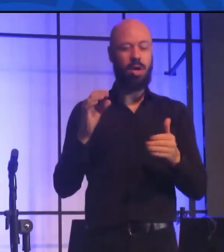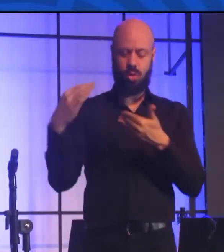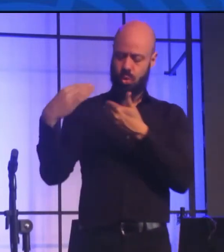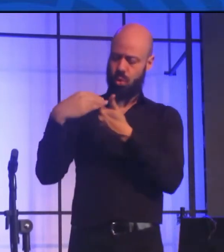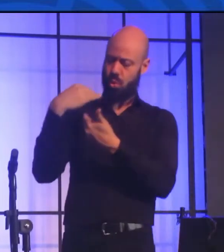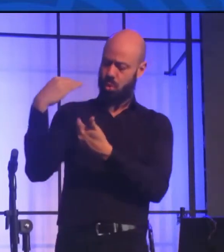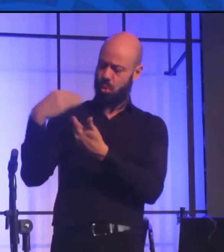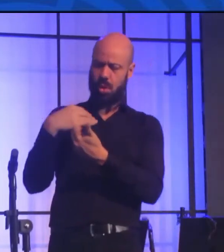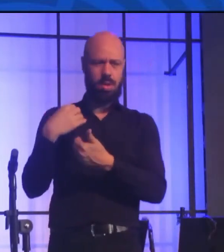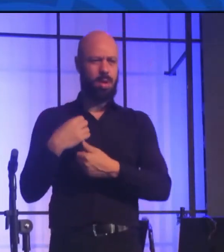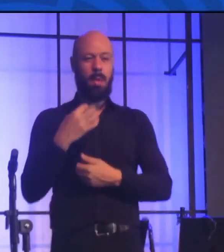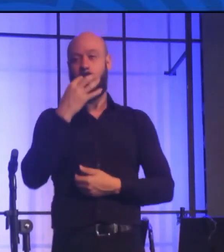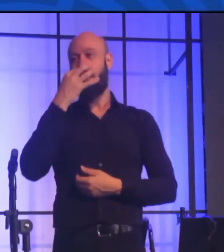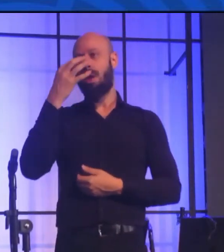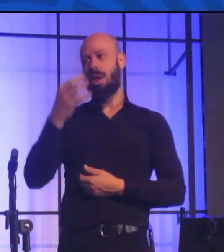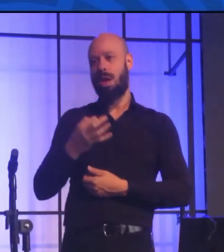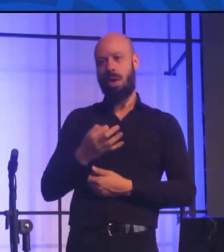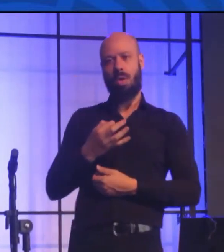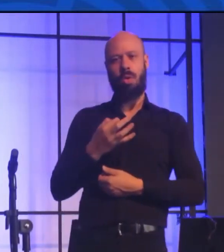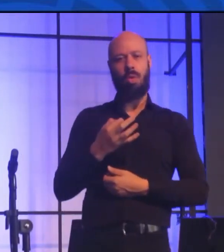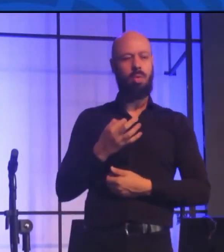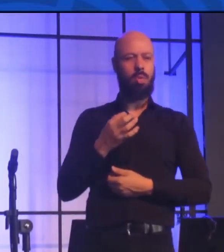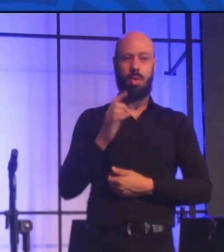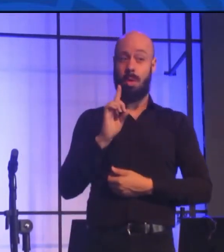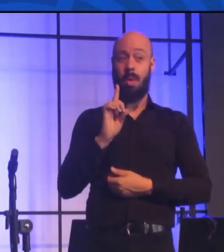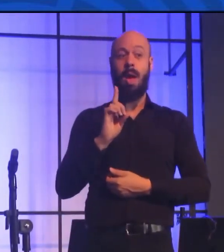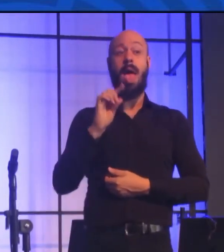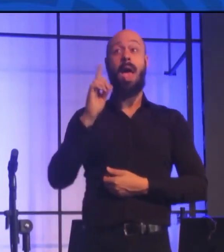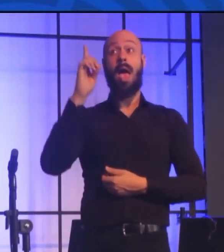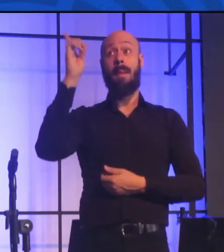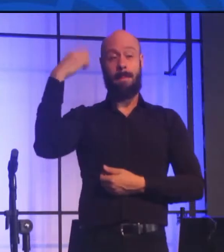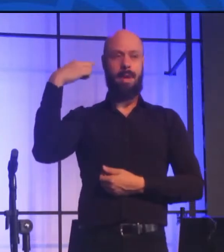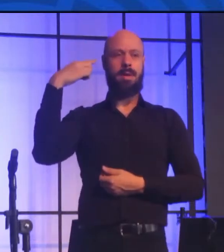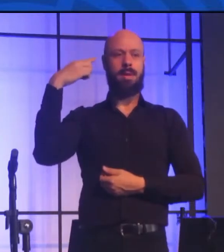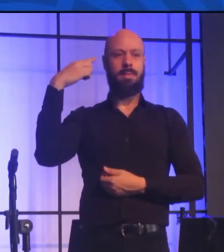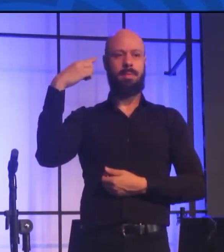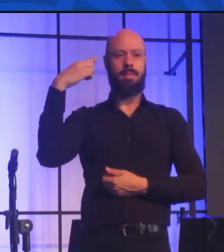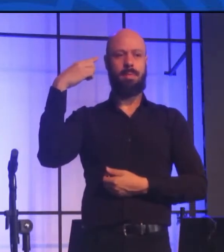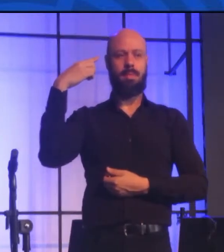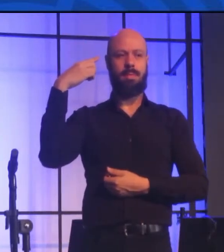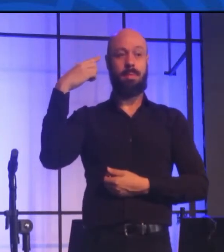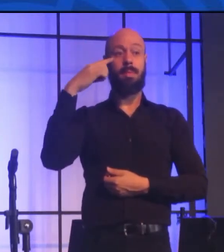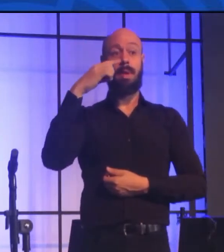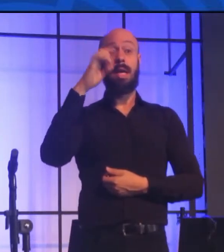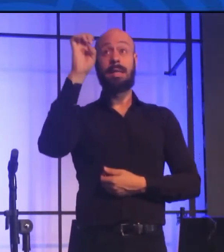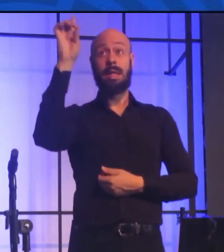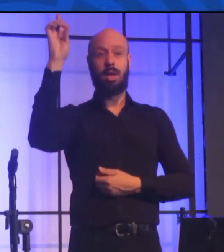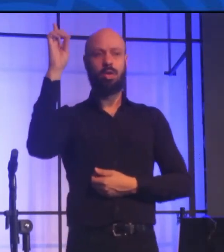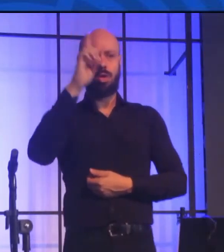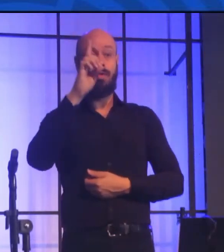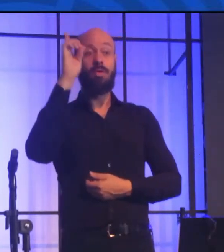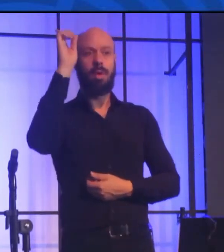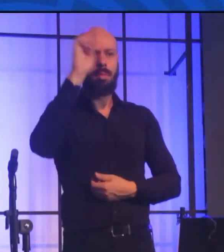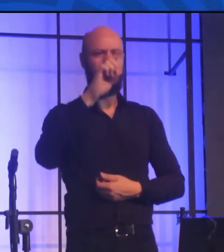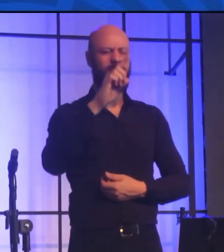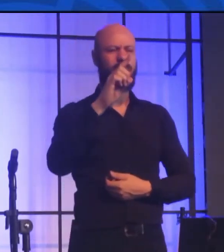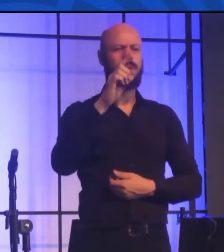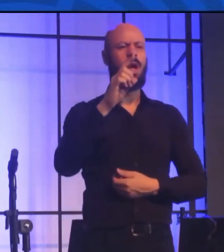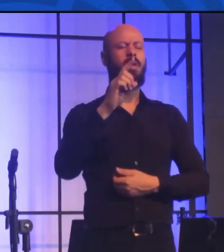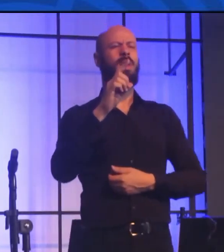não são opiniões, não são conselhos, são mandamentos. Quando Deus diz, você deve fugir da